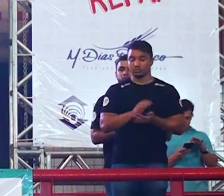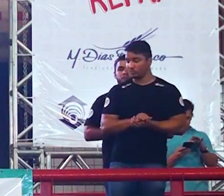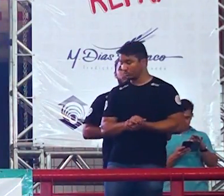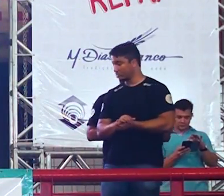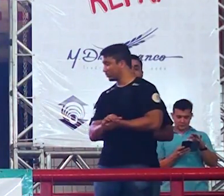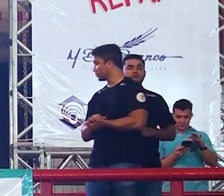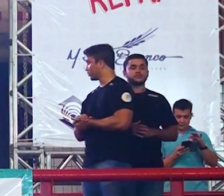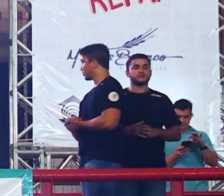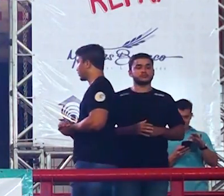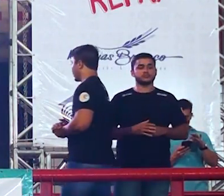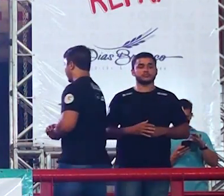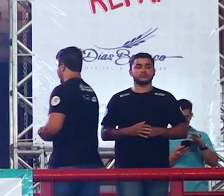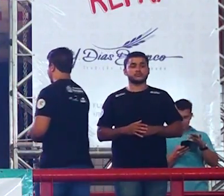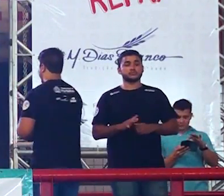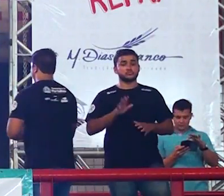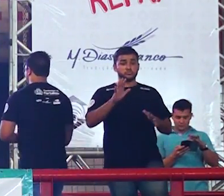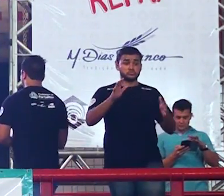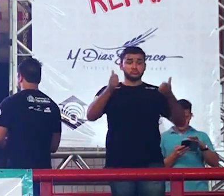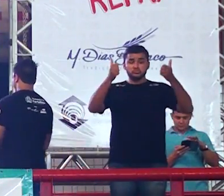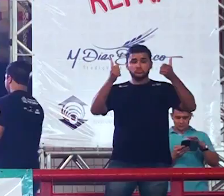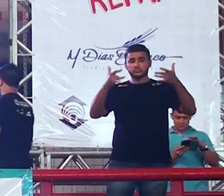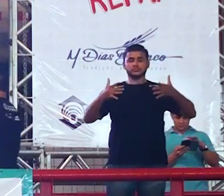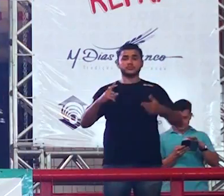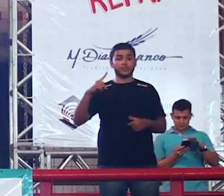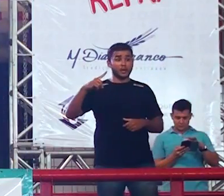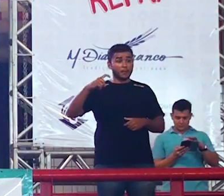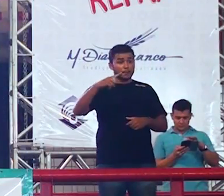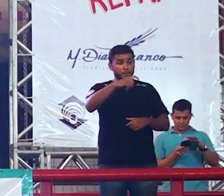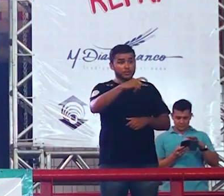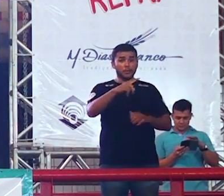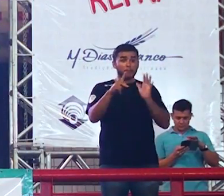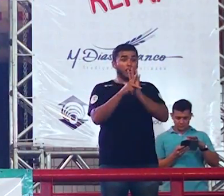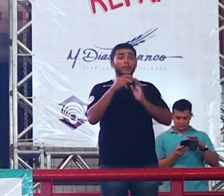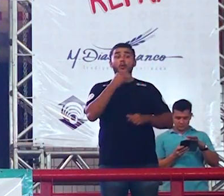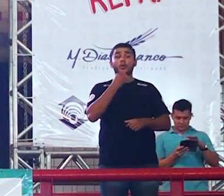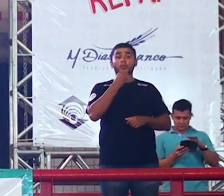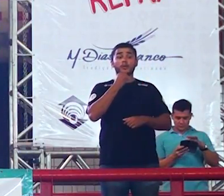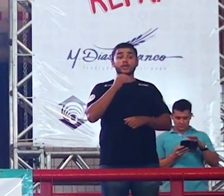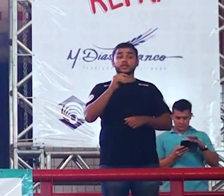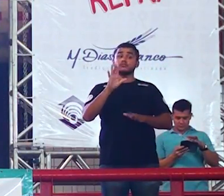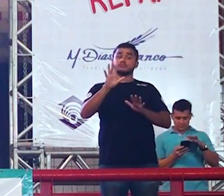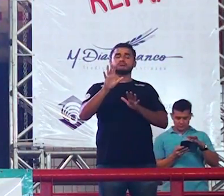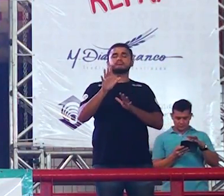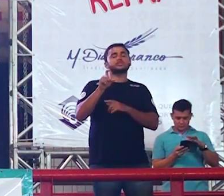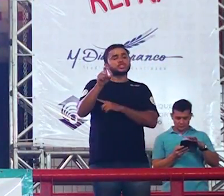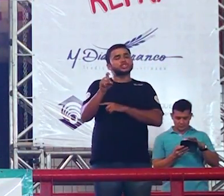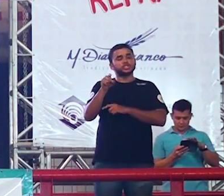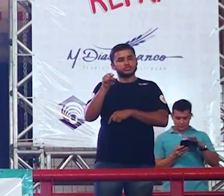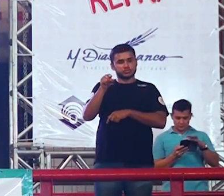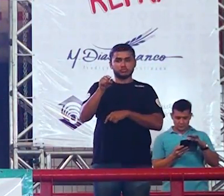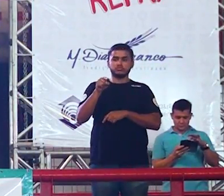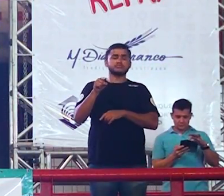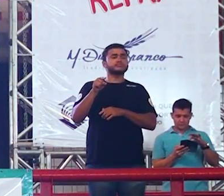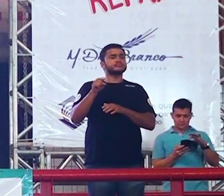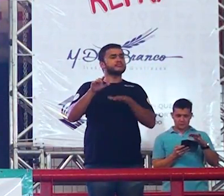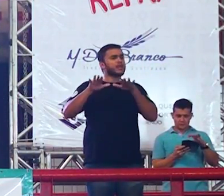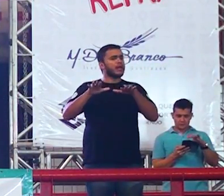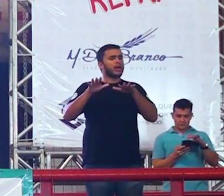que o espermatozoide X, ele é um espermatozoide, né, que ele é lento,